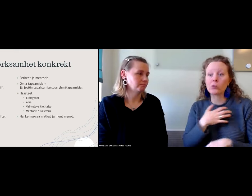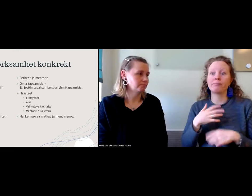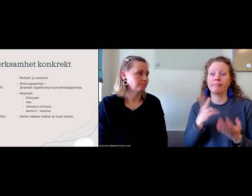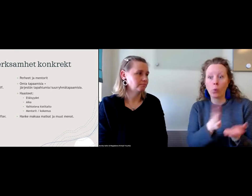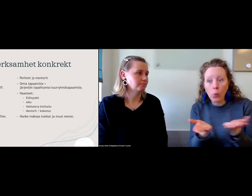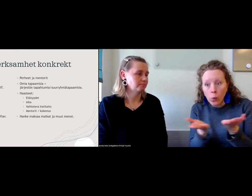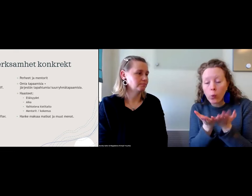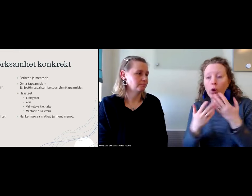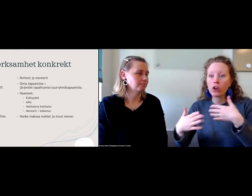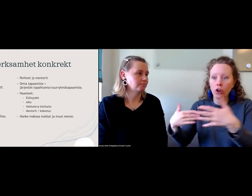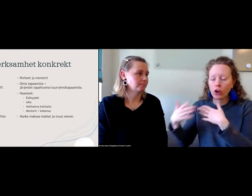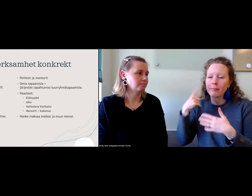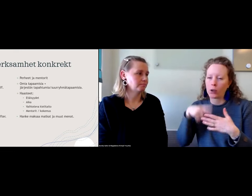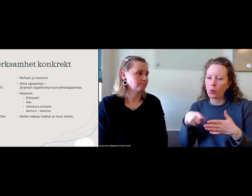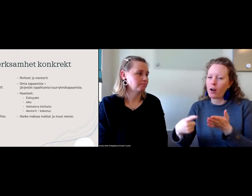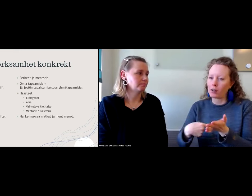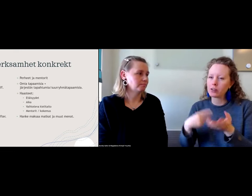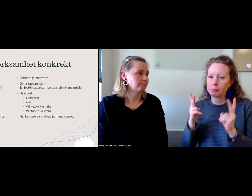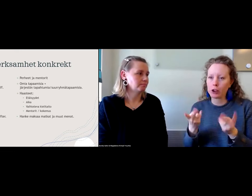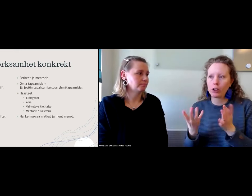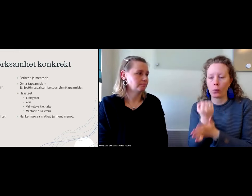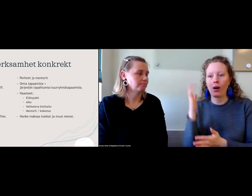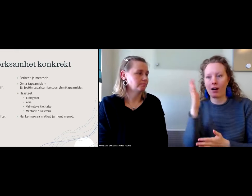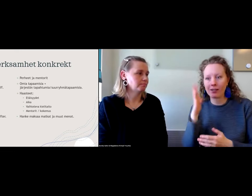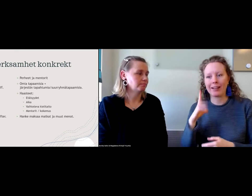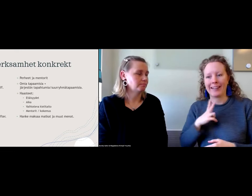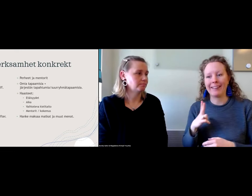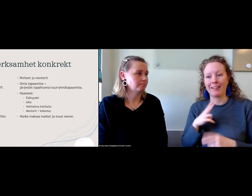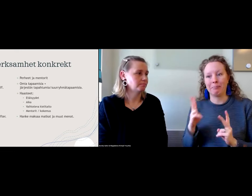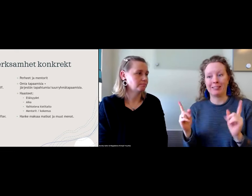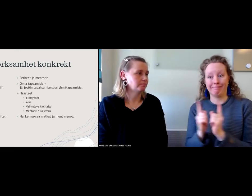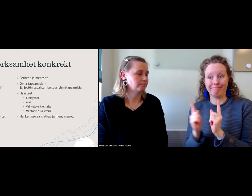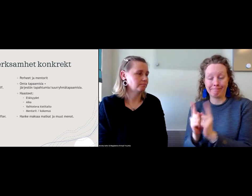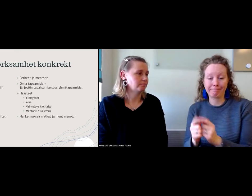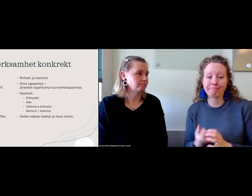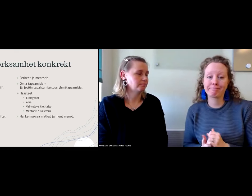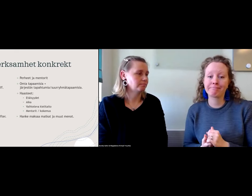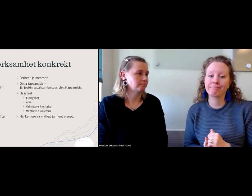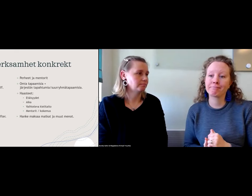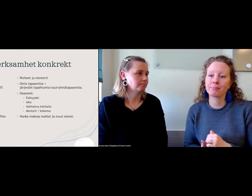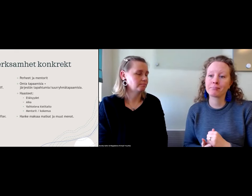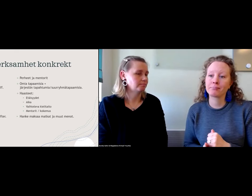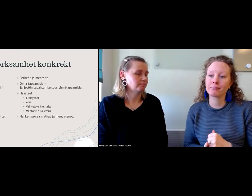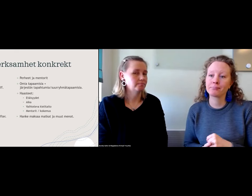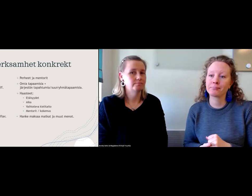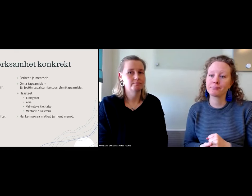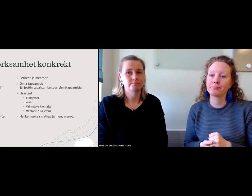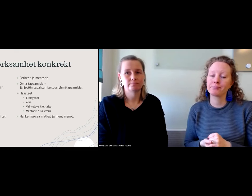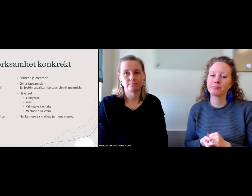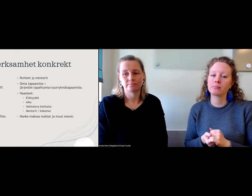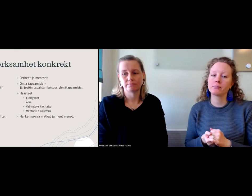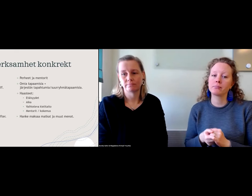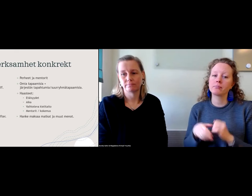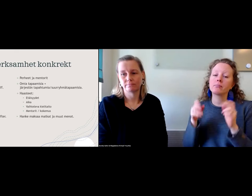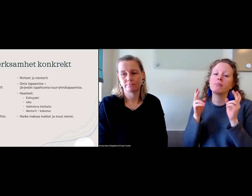aina ongelmia. Perheillä tahtoo olla päivät täynnä, työt, koulunkäynnit, harrastukset ja muut. Eli miten entään järjestää